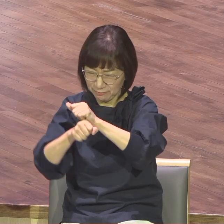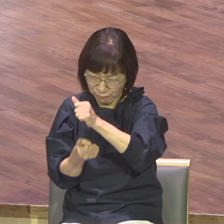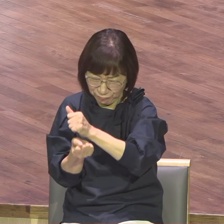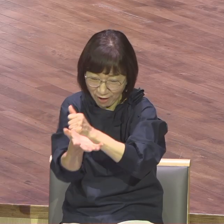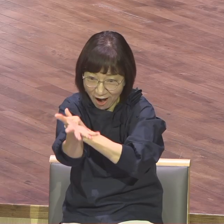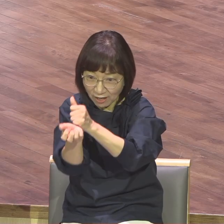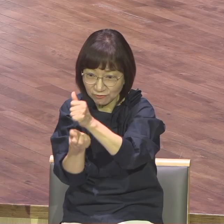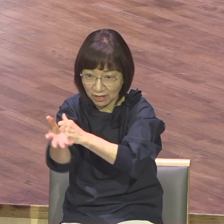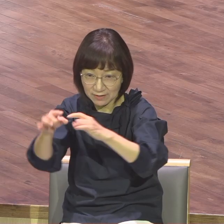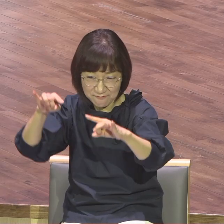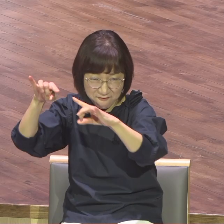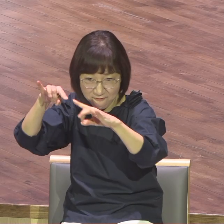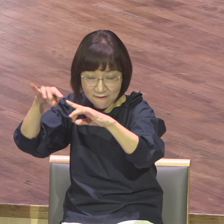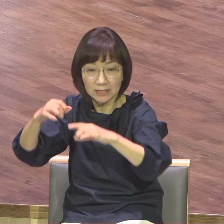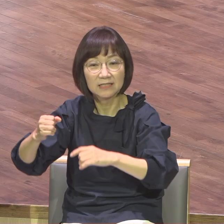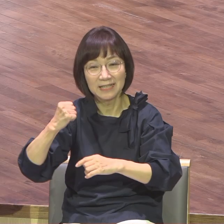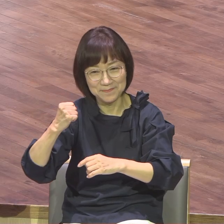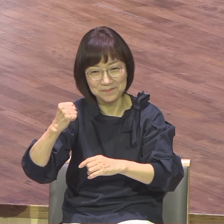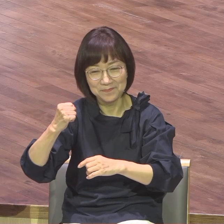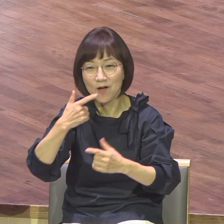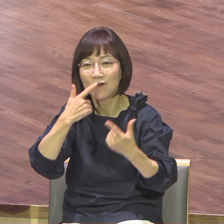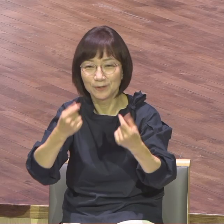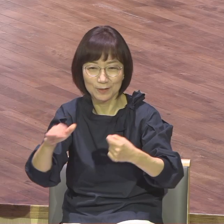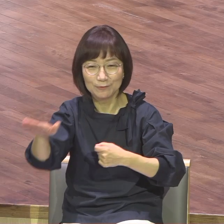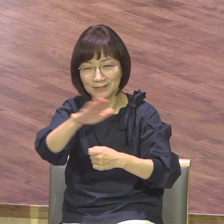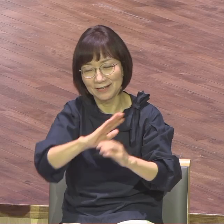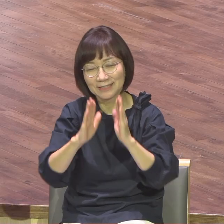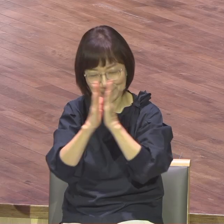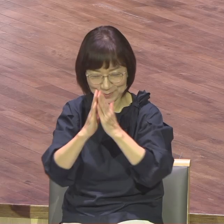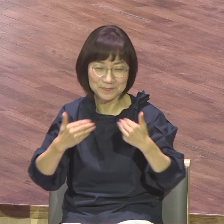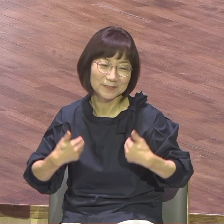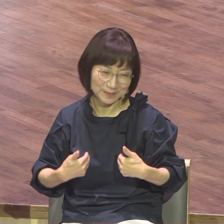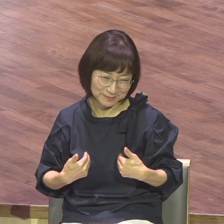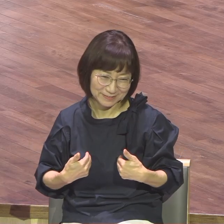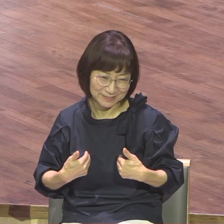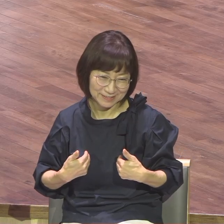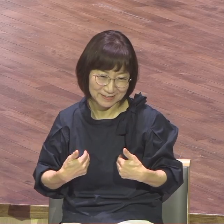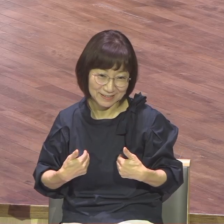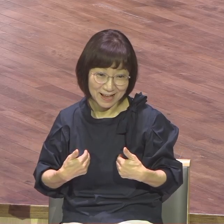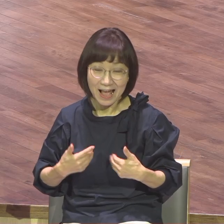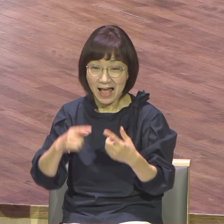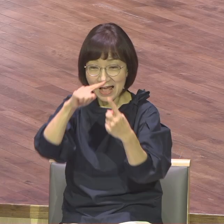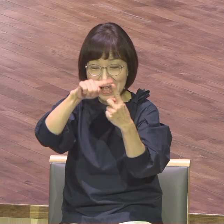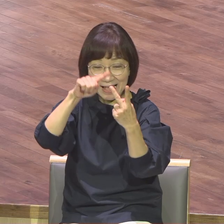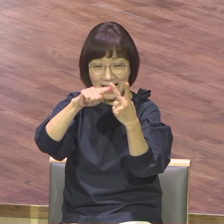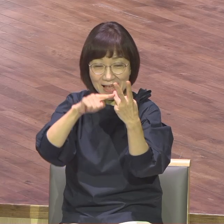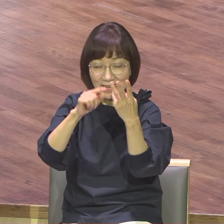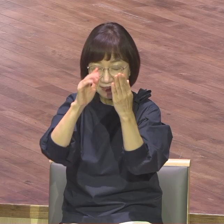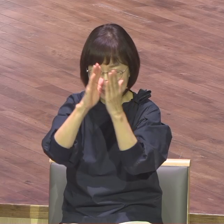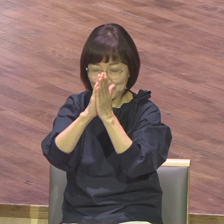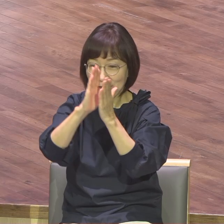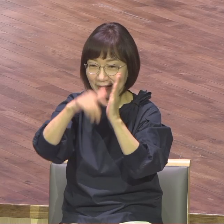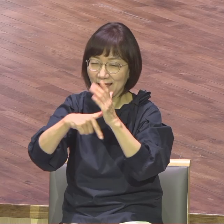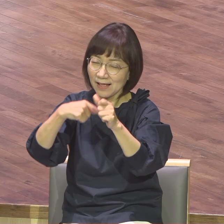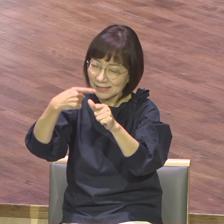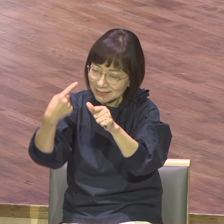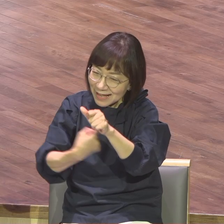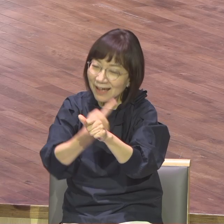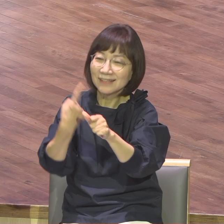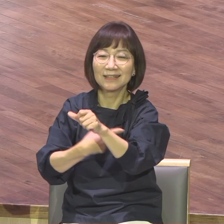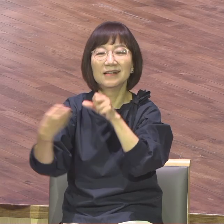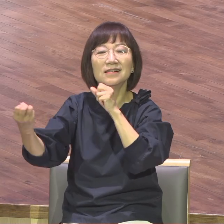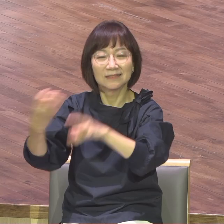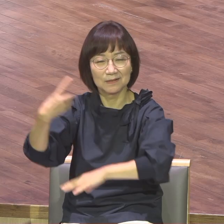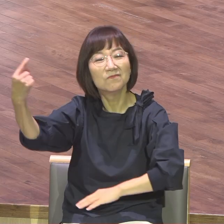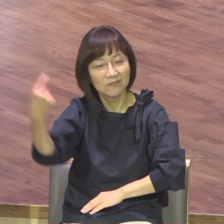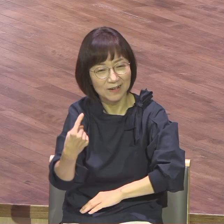안테나의 기도. 이렇게 되면요, 응답을 구하는 것이 아니에요. 응답이 따라옵니다. 이게 무슨 말입니까? 차원이